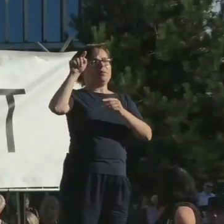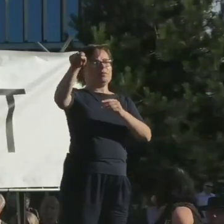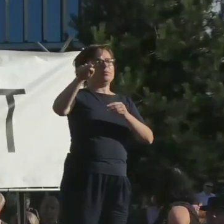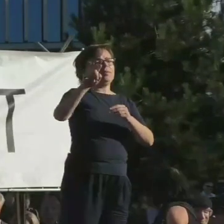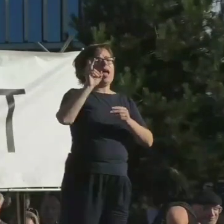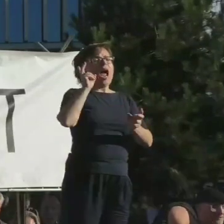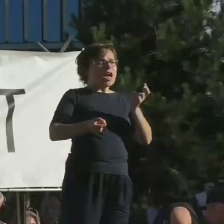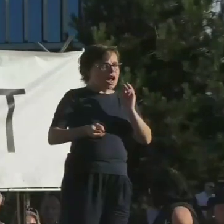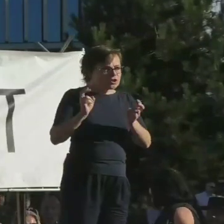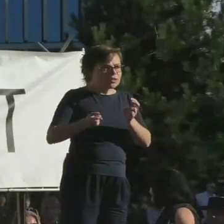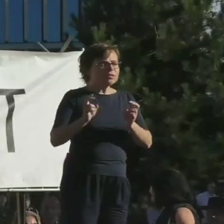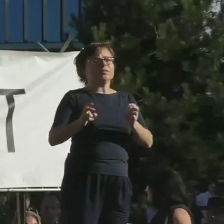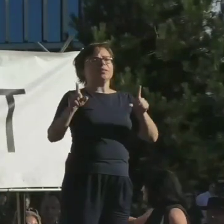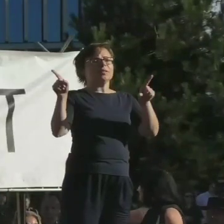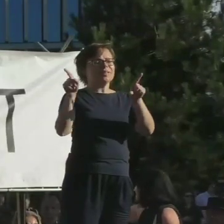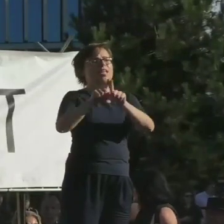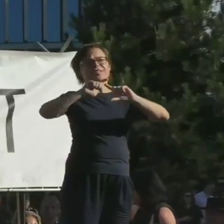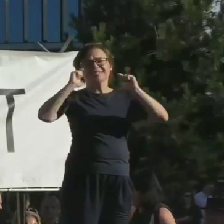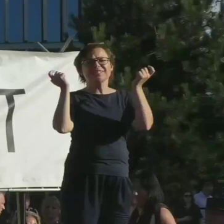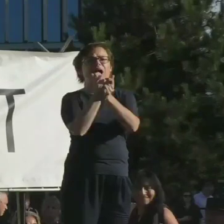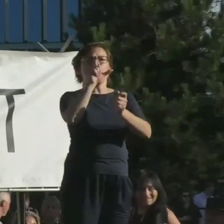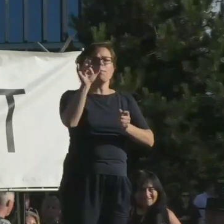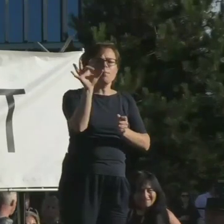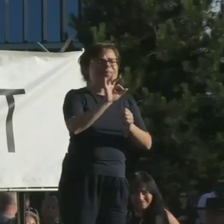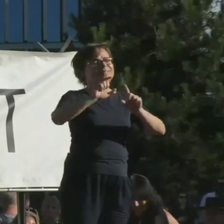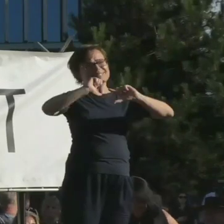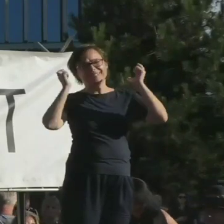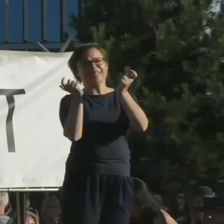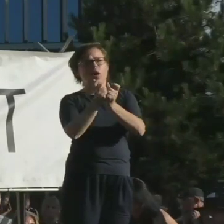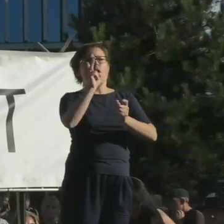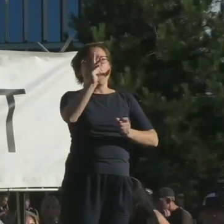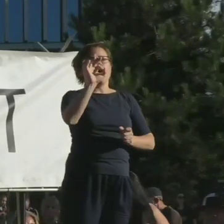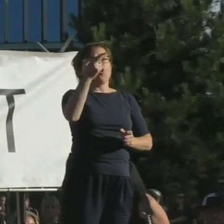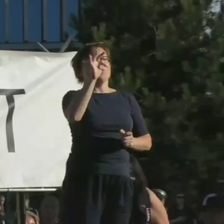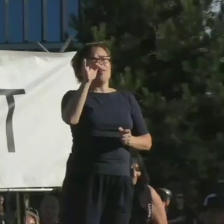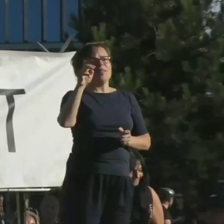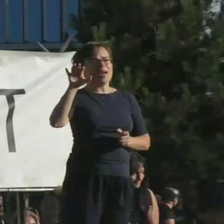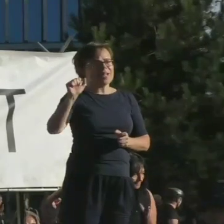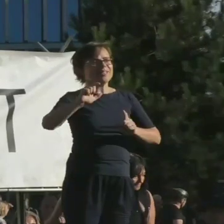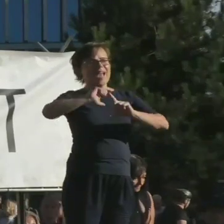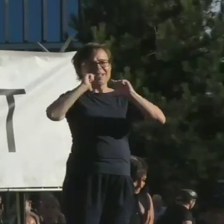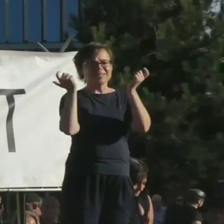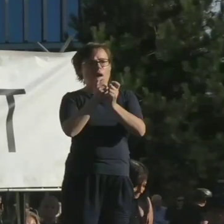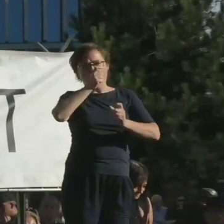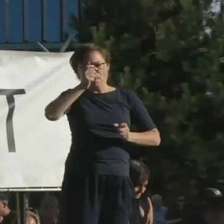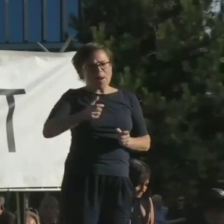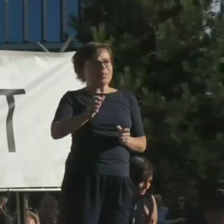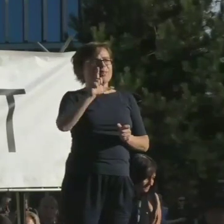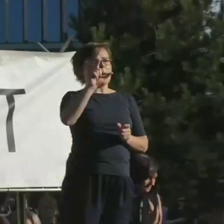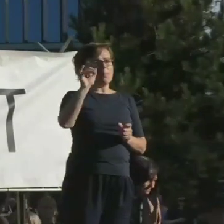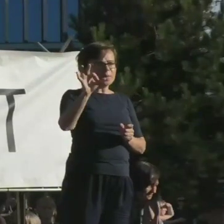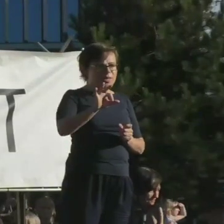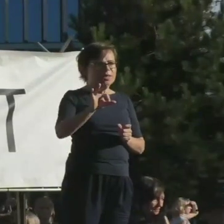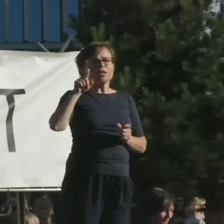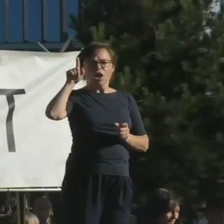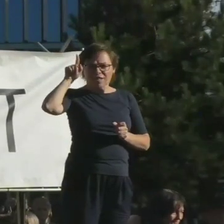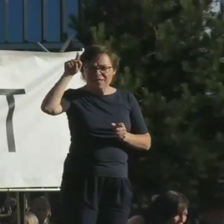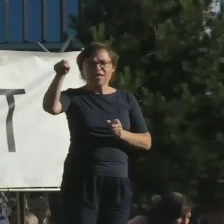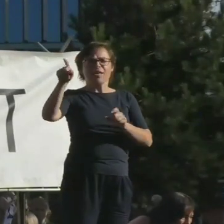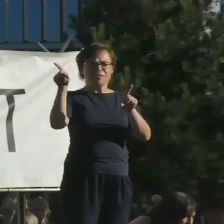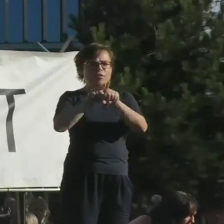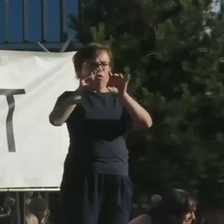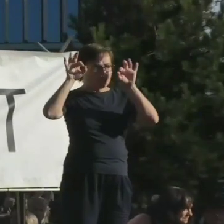z Kaczyńskim, z tym całym PiS-em, z Konfederacją, z tą całą pisowską bandą, przyłożyłeś rękę do piekła